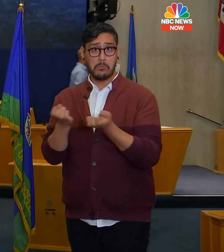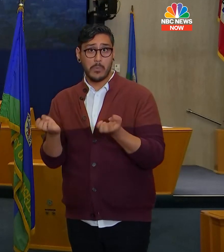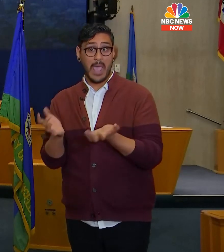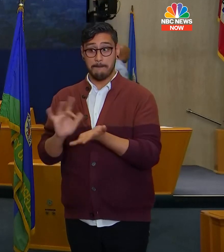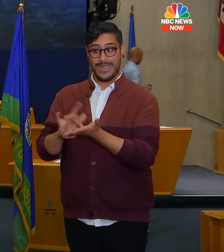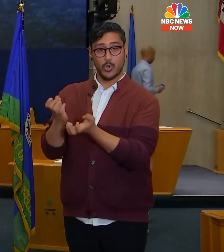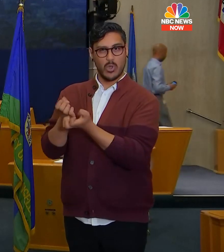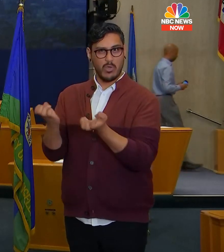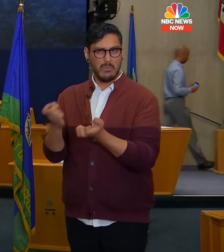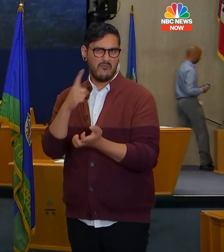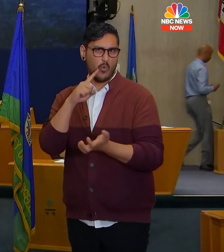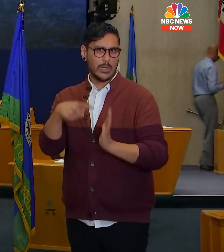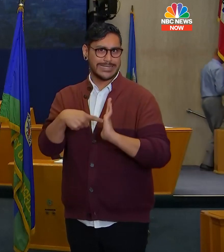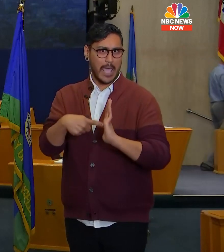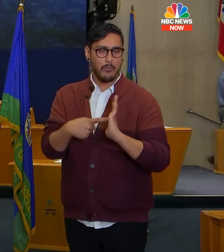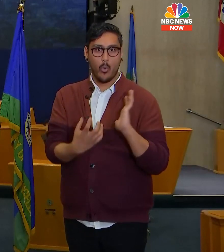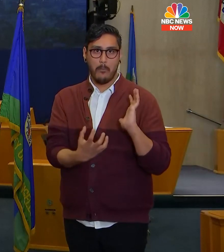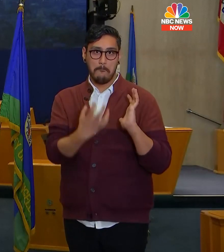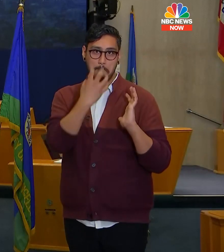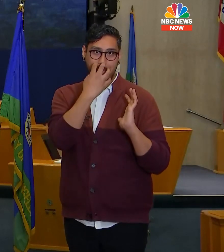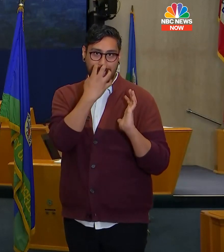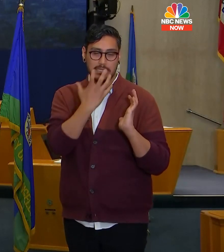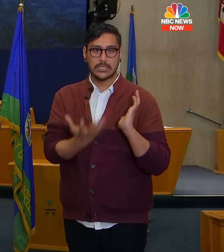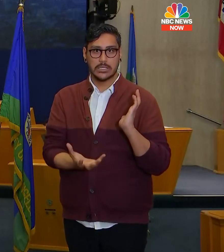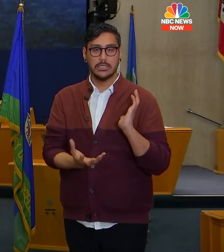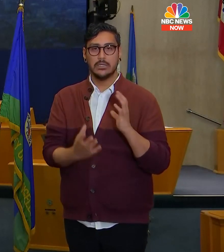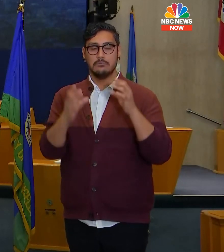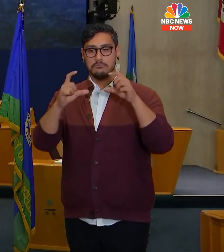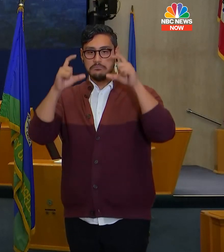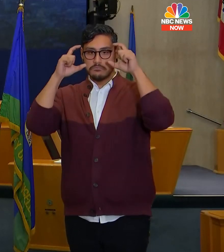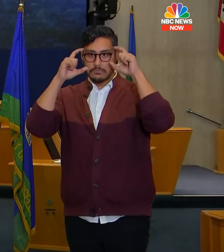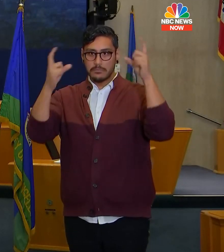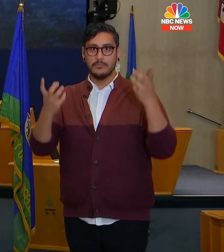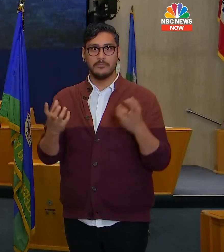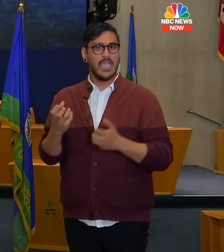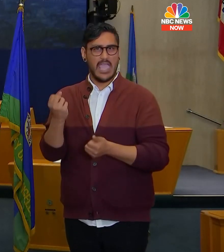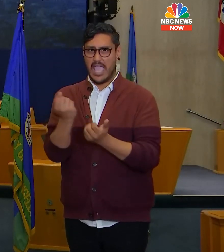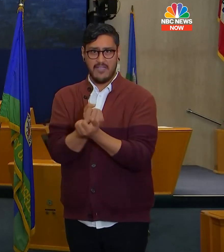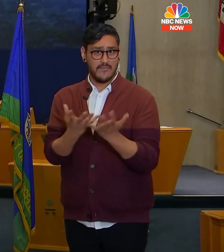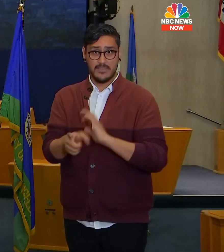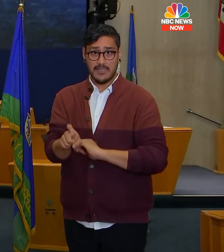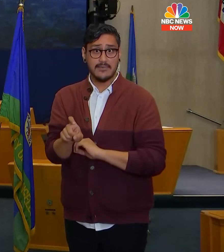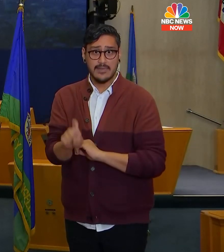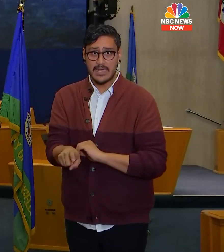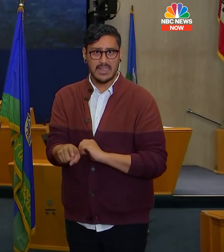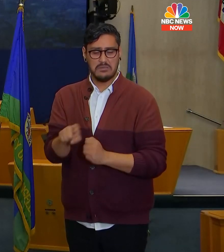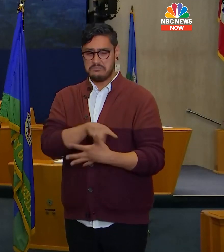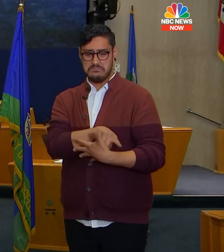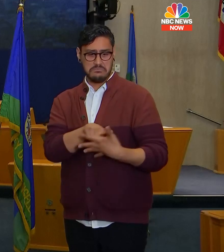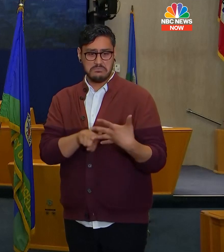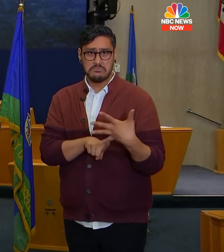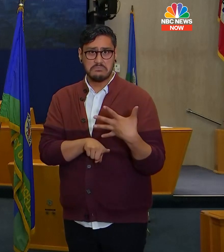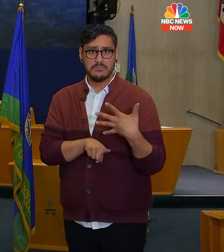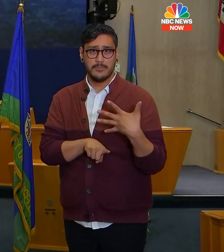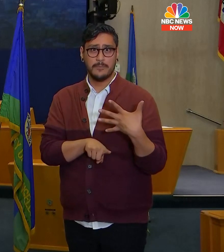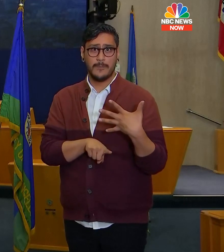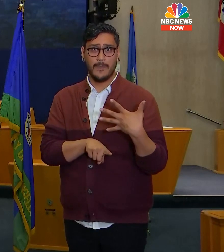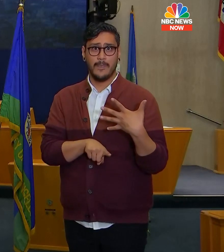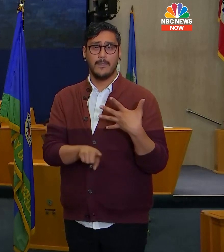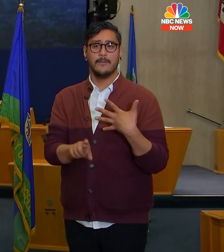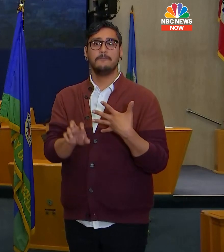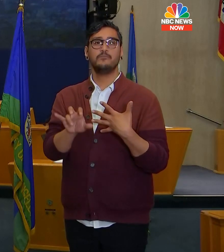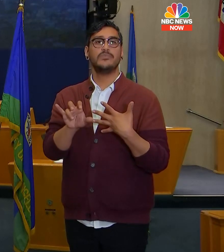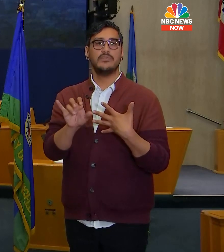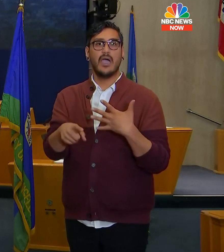médico como las máscaras, las caretas, todo el equipo de protección personal, todo eso,